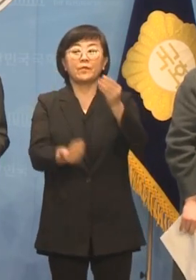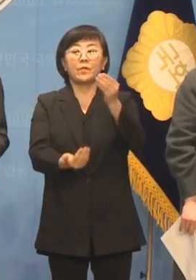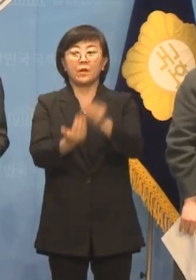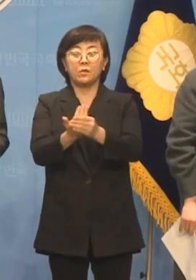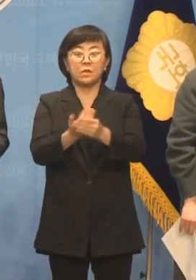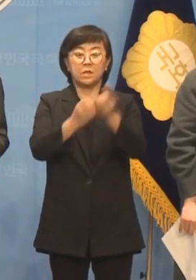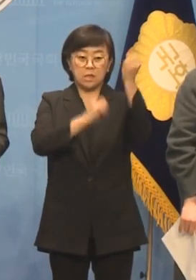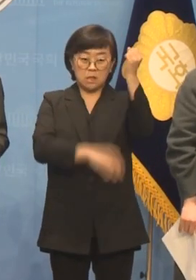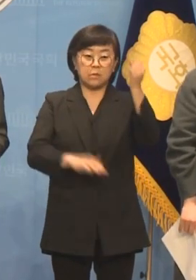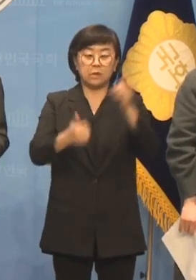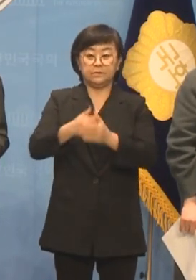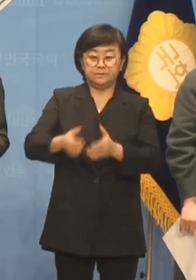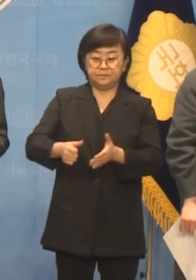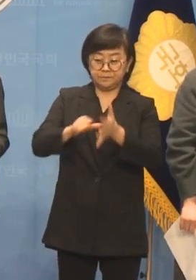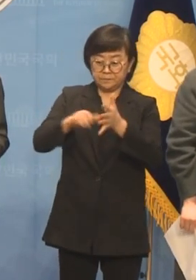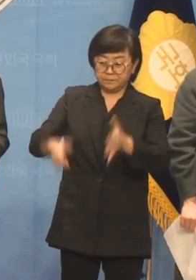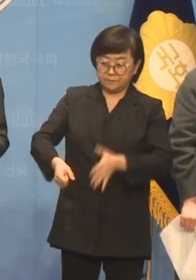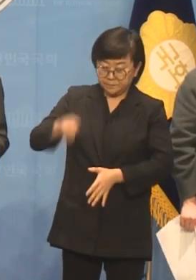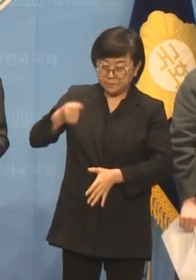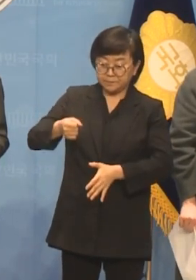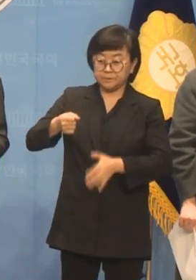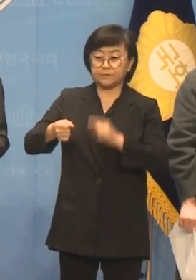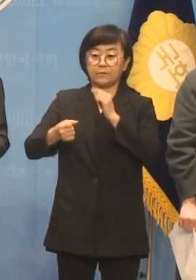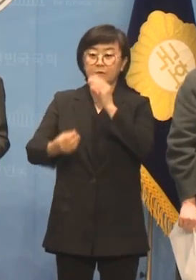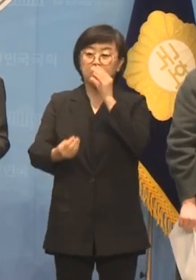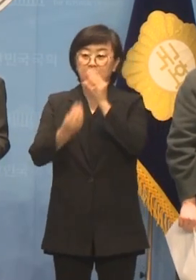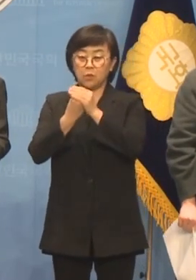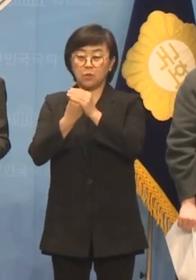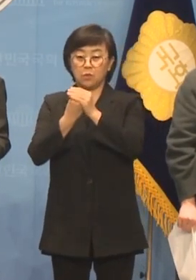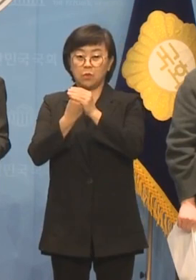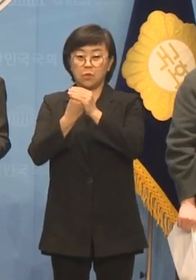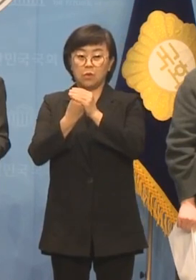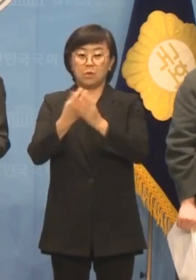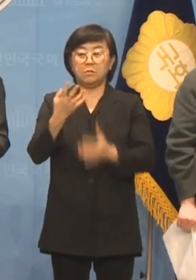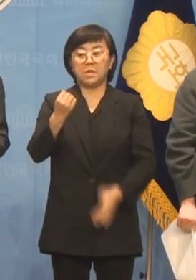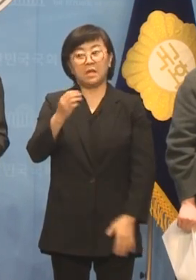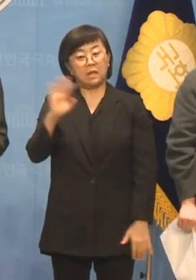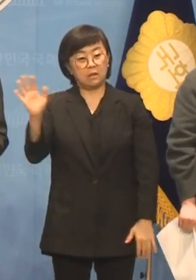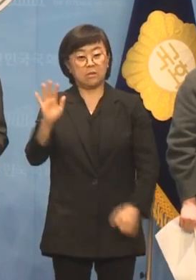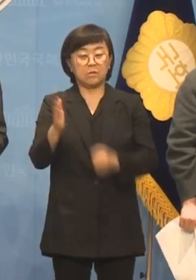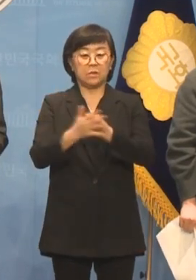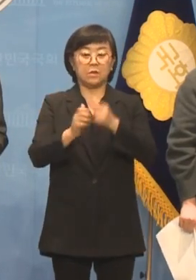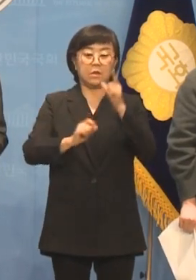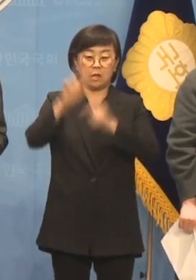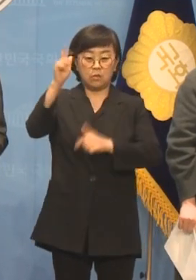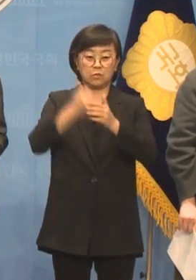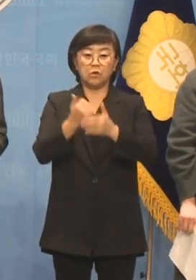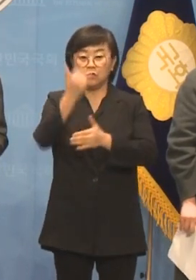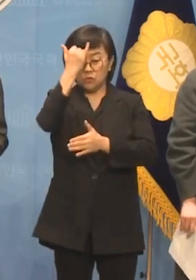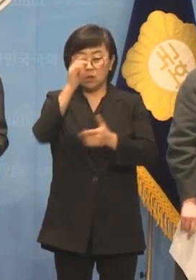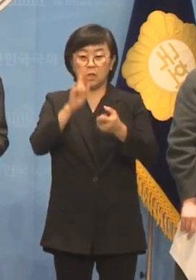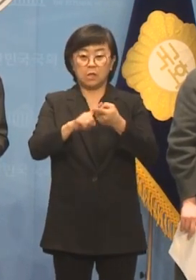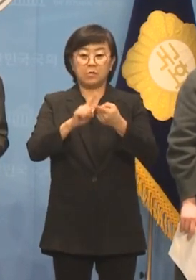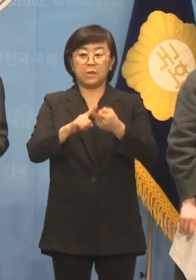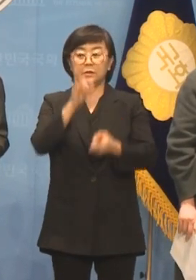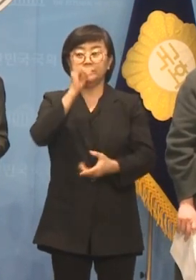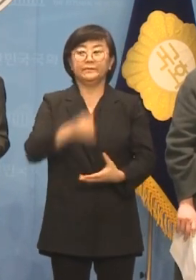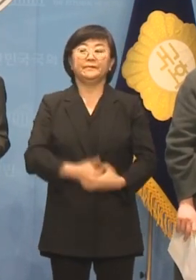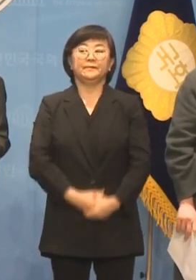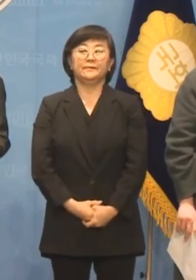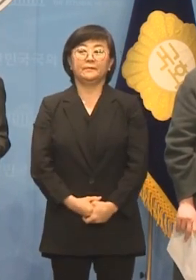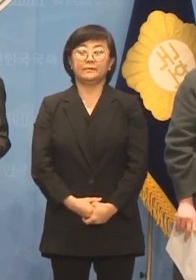본질인 명품백 수수에 대한 보도는 몇 건이 아니고 대부분 취재 윤리에 대한 보도만